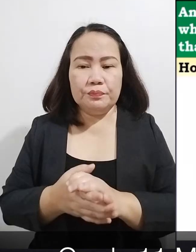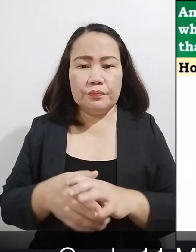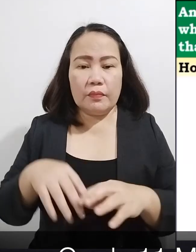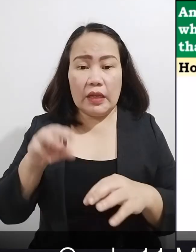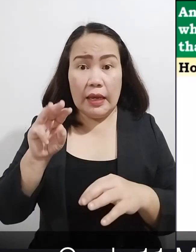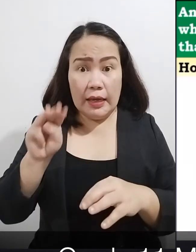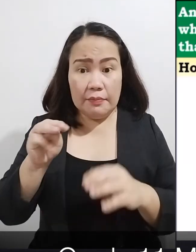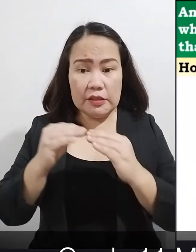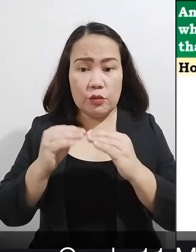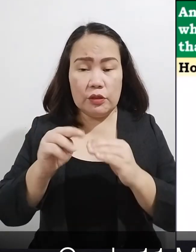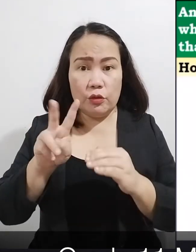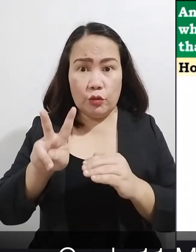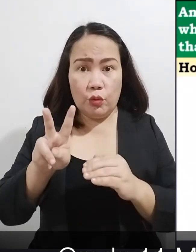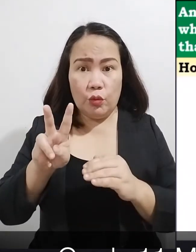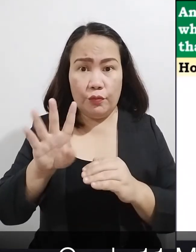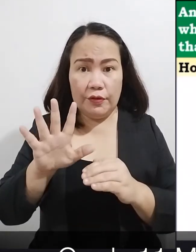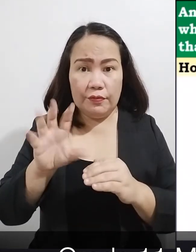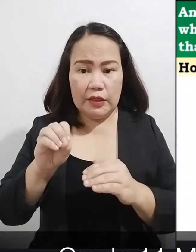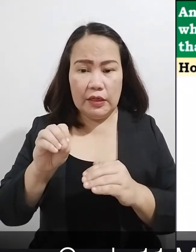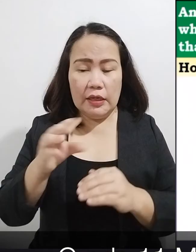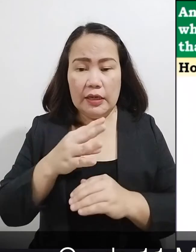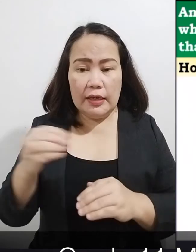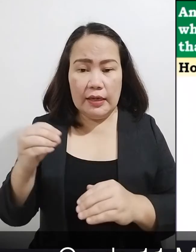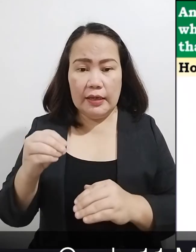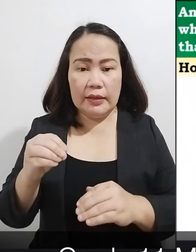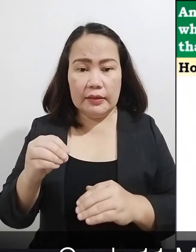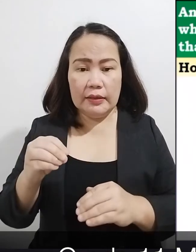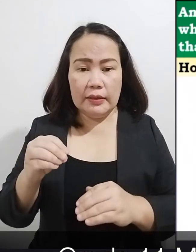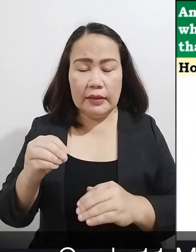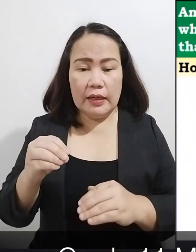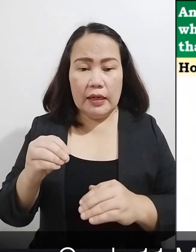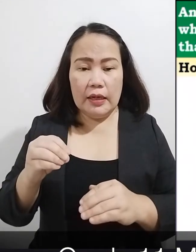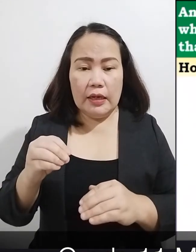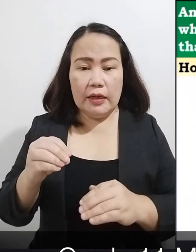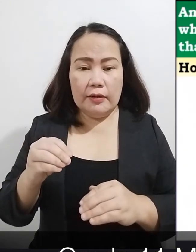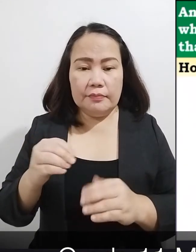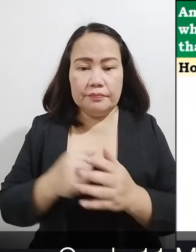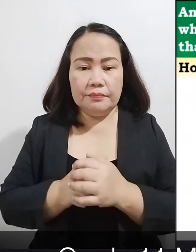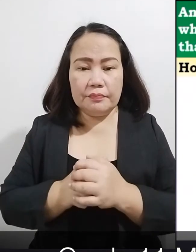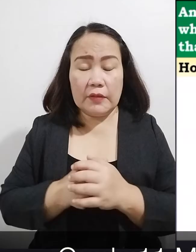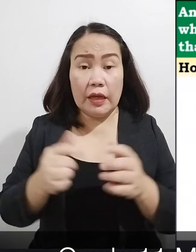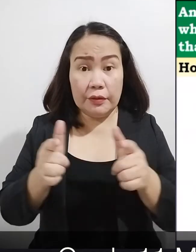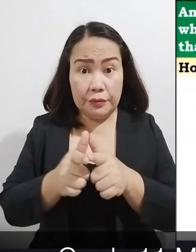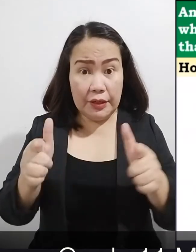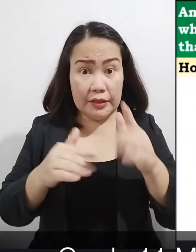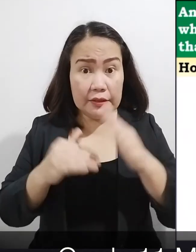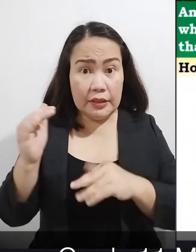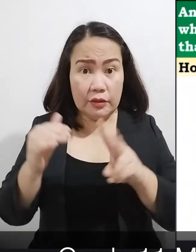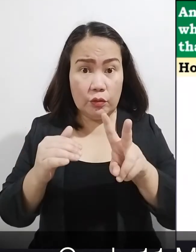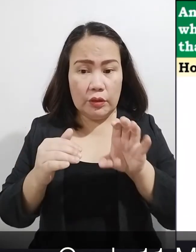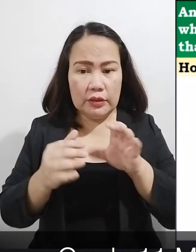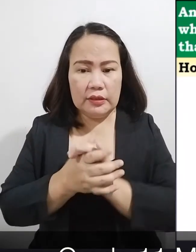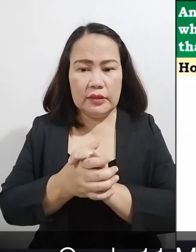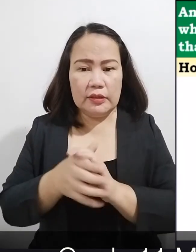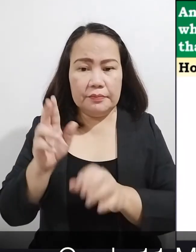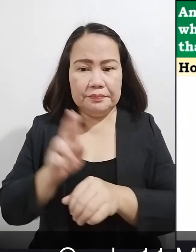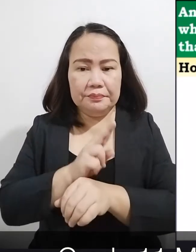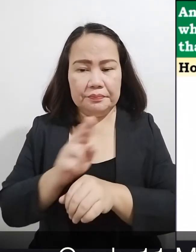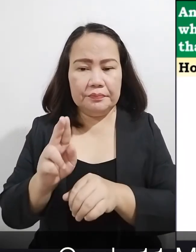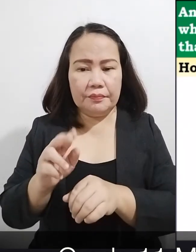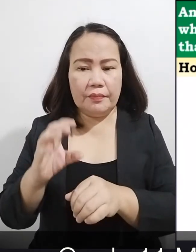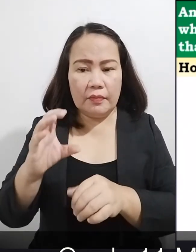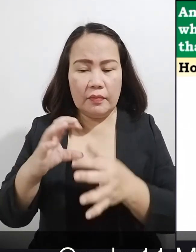and 250 is greater than 200. So, ang gagamitin nating function ay C of M equals M